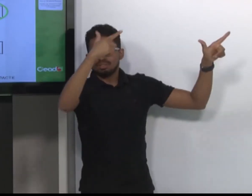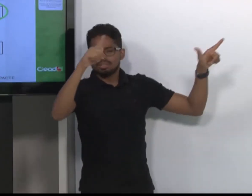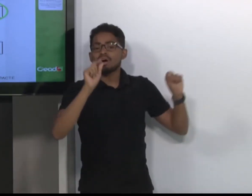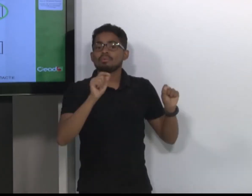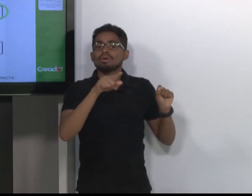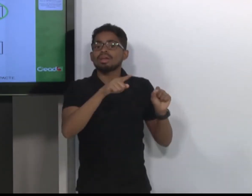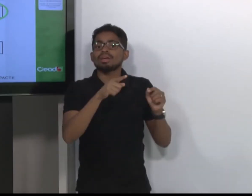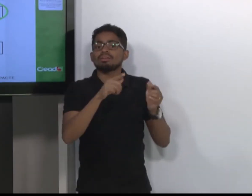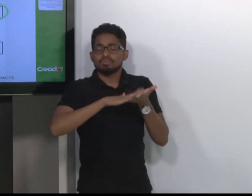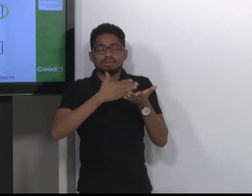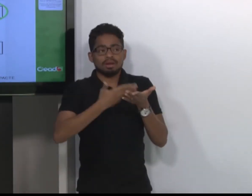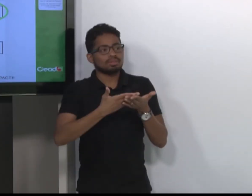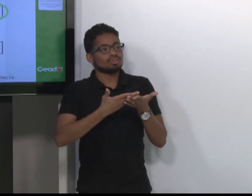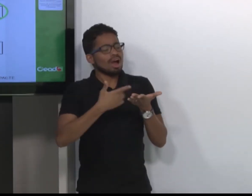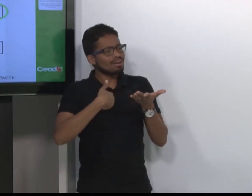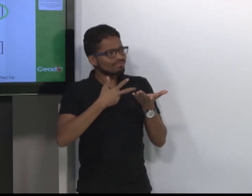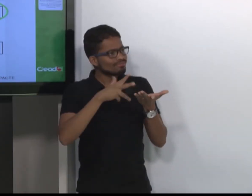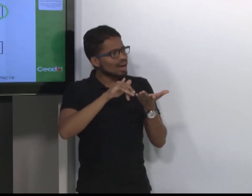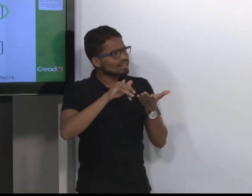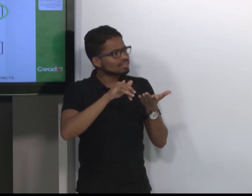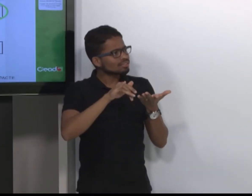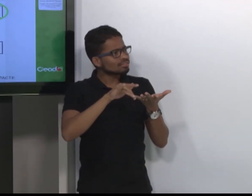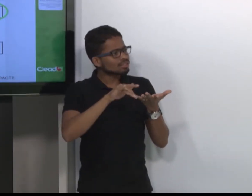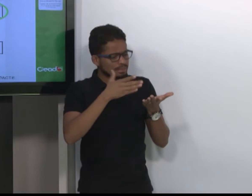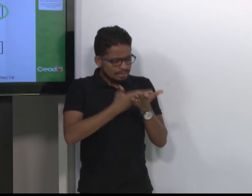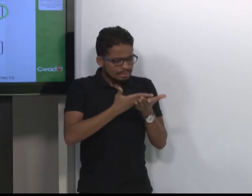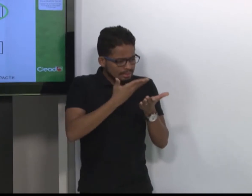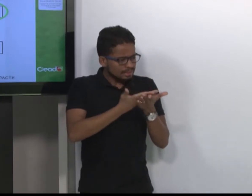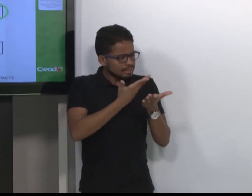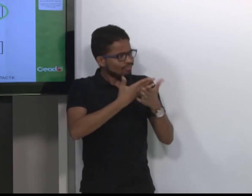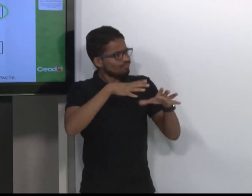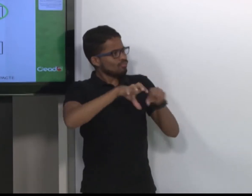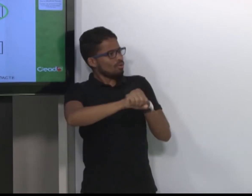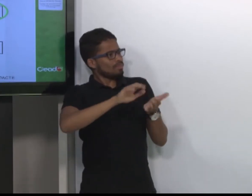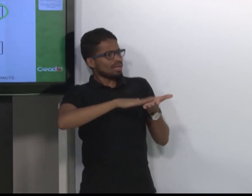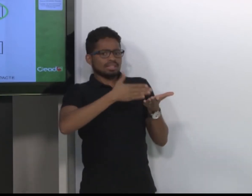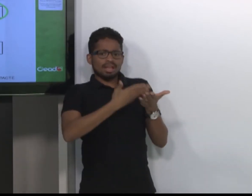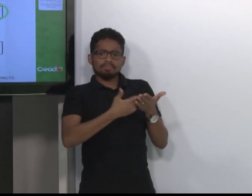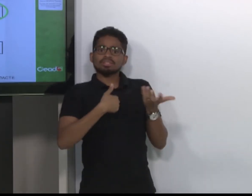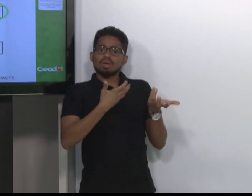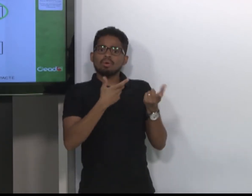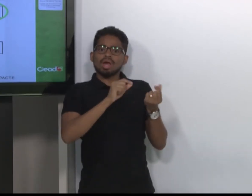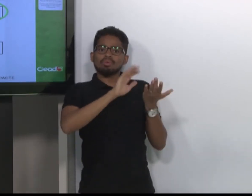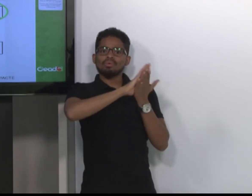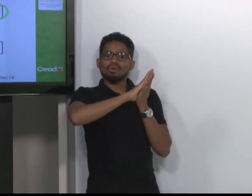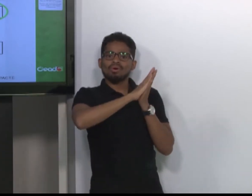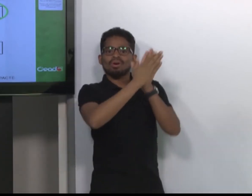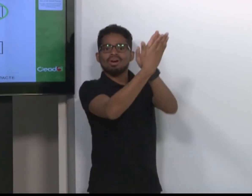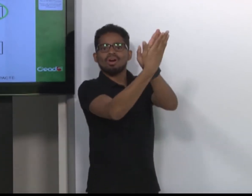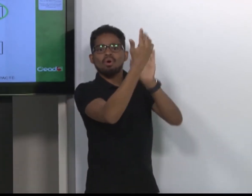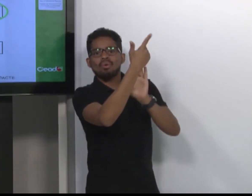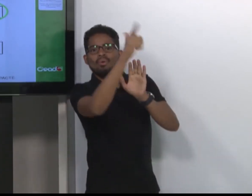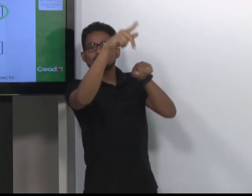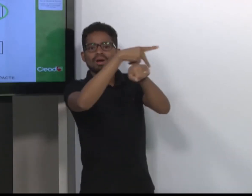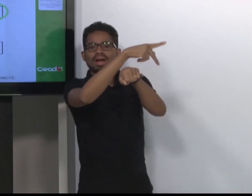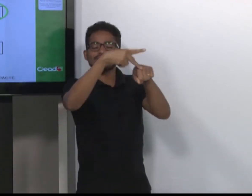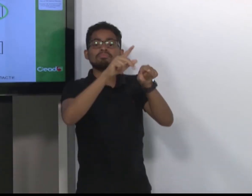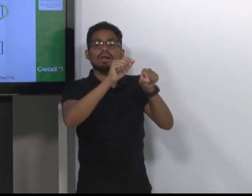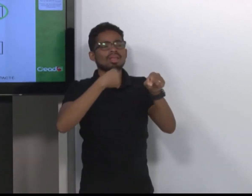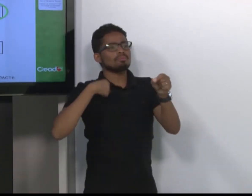Assim como o tradutor-intérprete de outras línguas orais. Quando ele se forma, é necessário